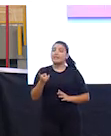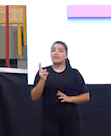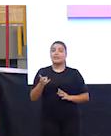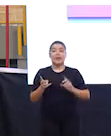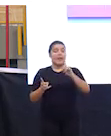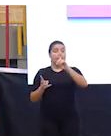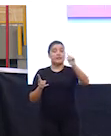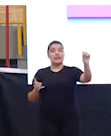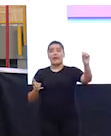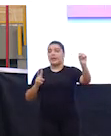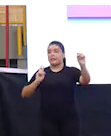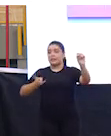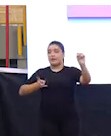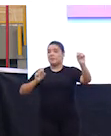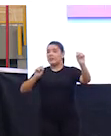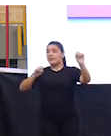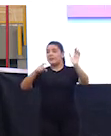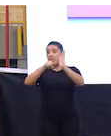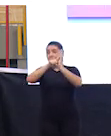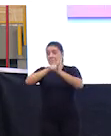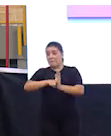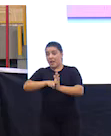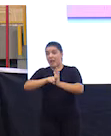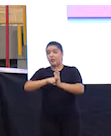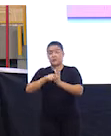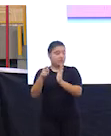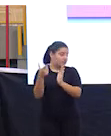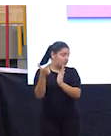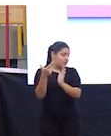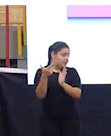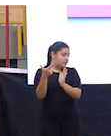é o todo. Se eu tenho o todo, que é o 100%, e eu